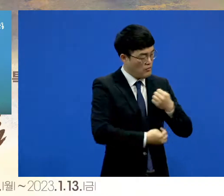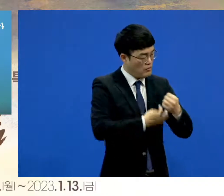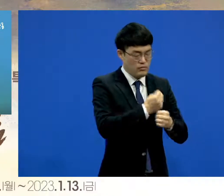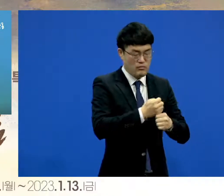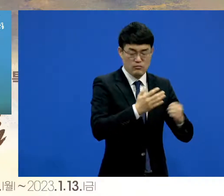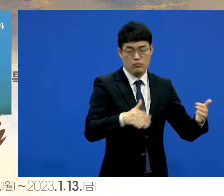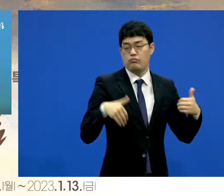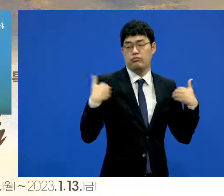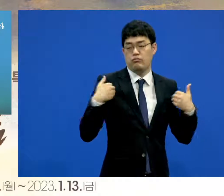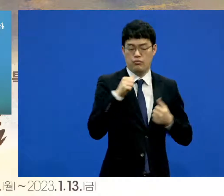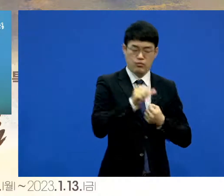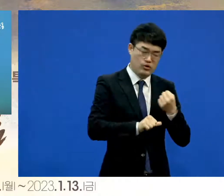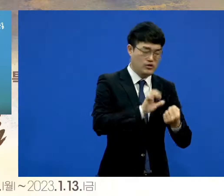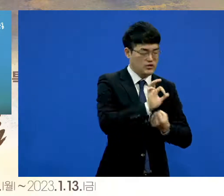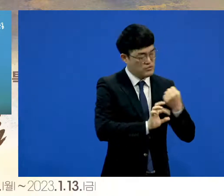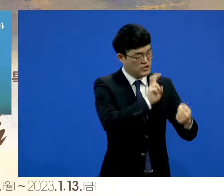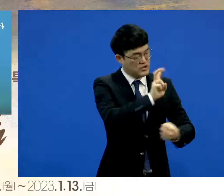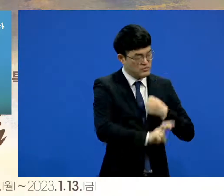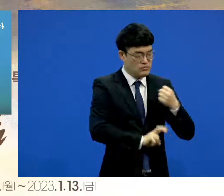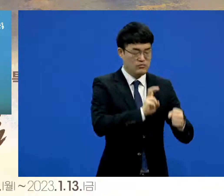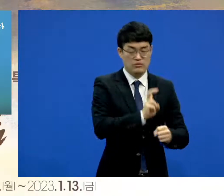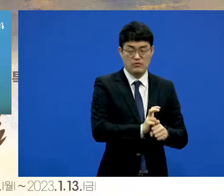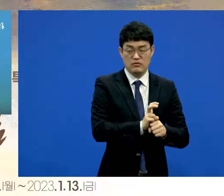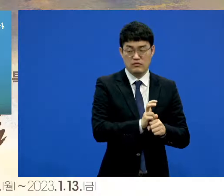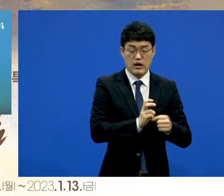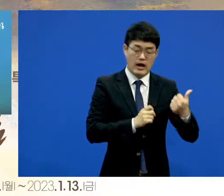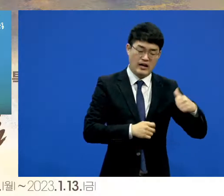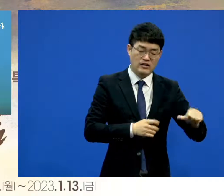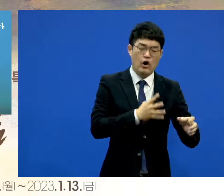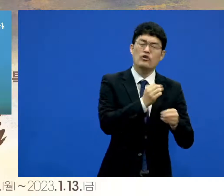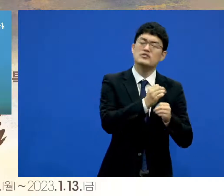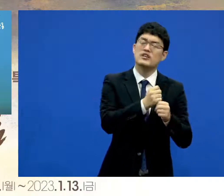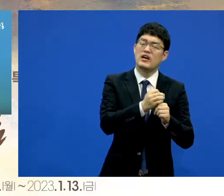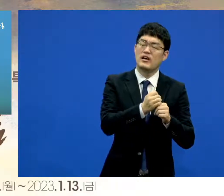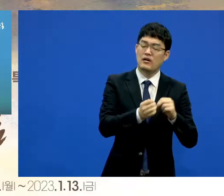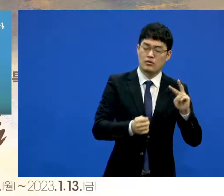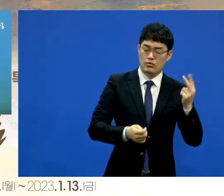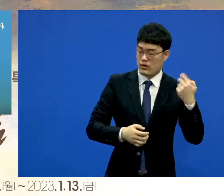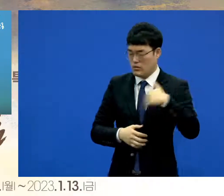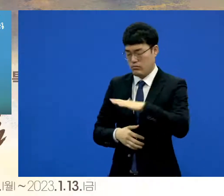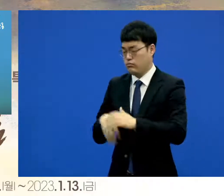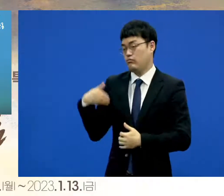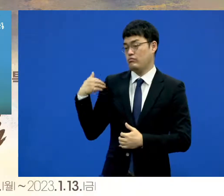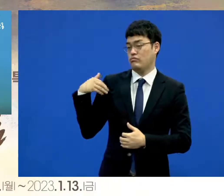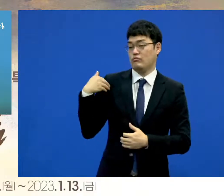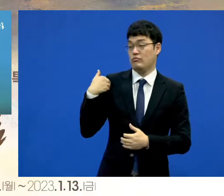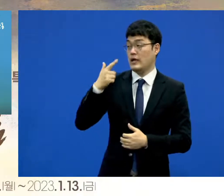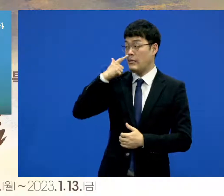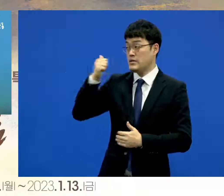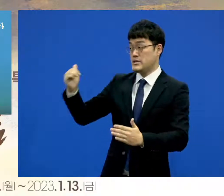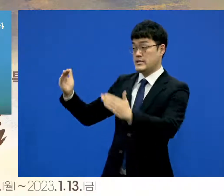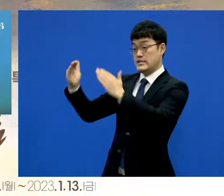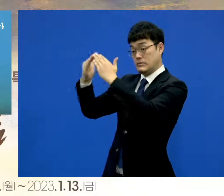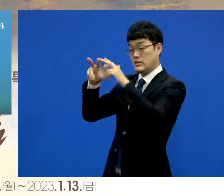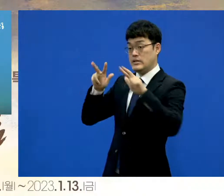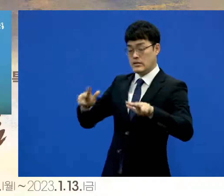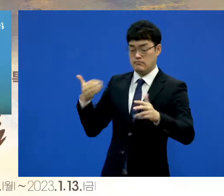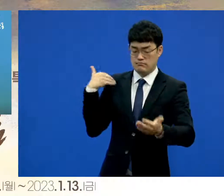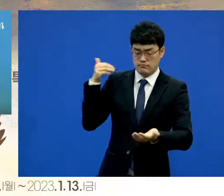10년이었는지 20년이었는지를 모르요. 그래, 아버지에게로 돌아가는 것에 이제 지금 초점을 맞추고 있는